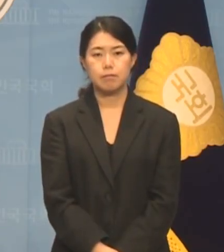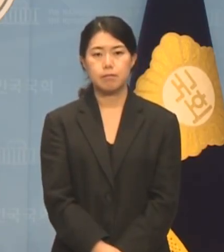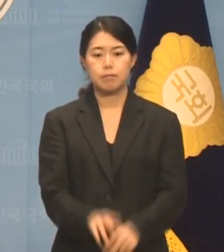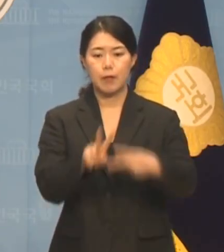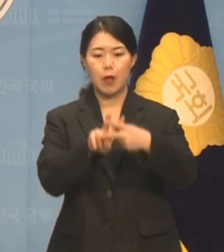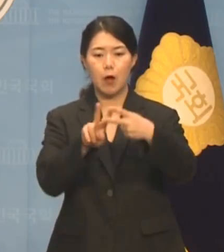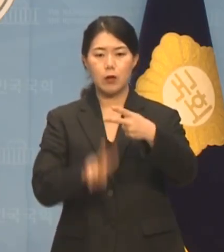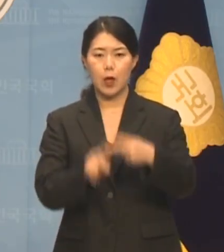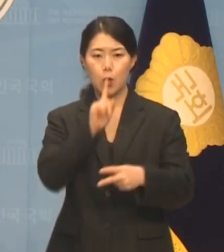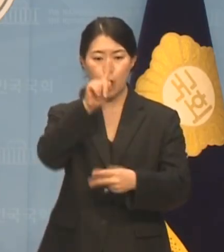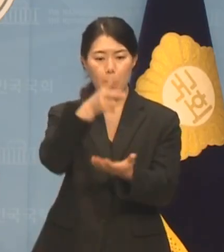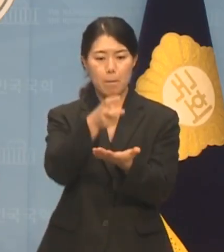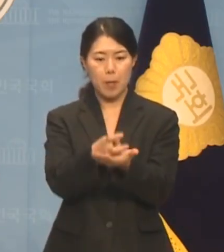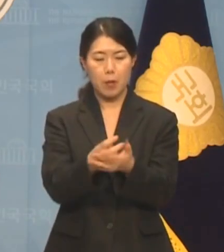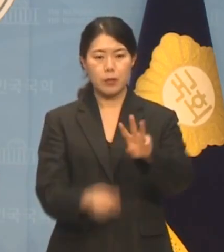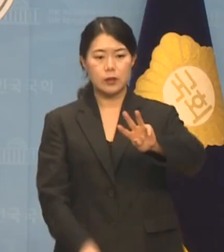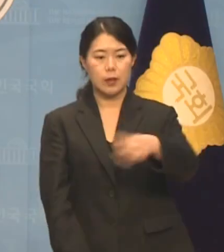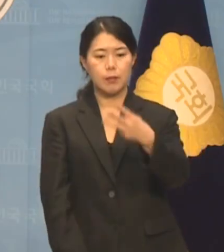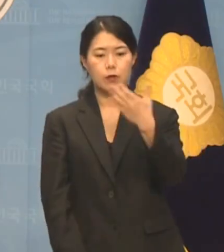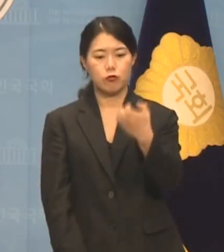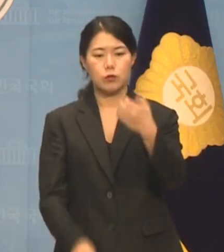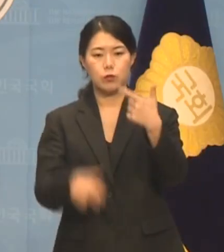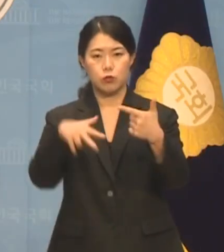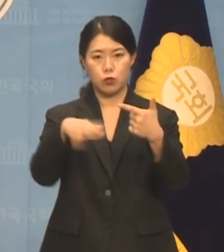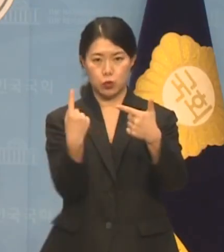형사소송법 제396조는